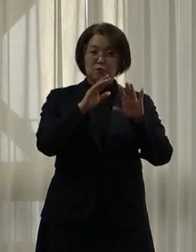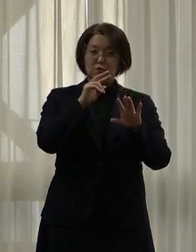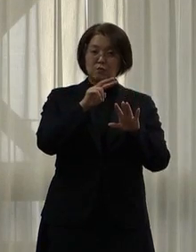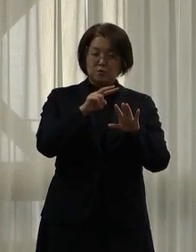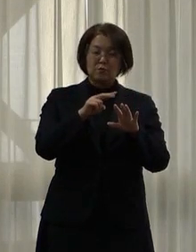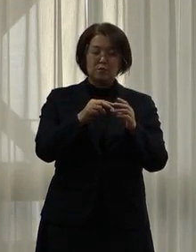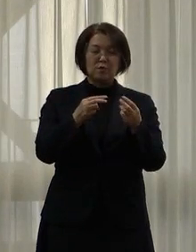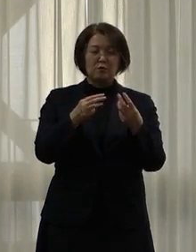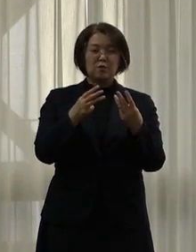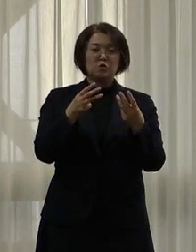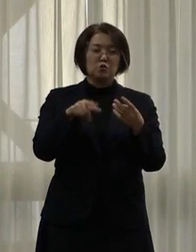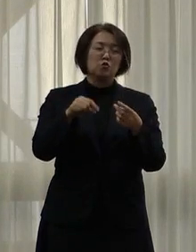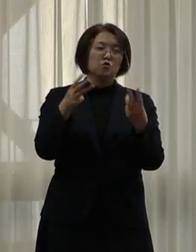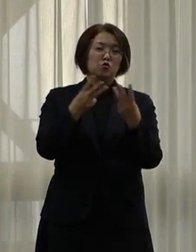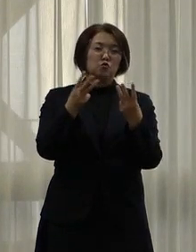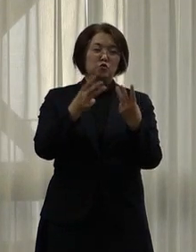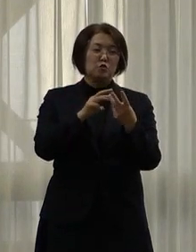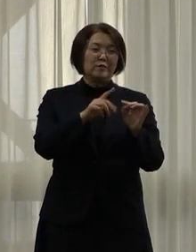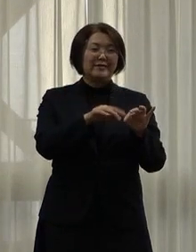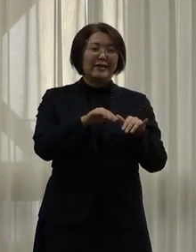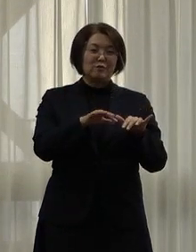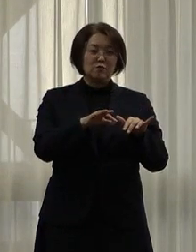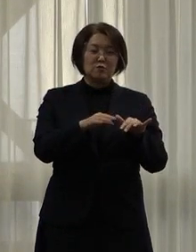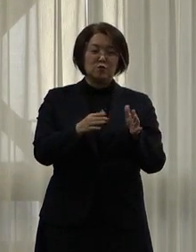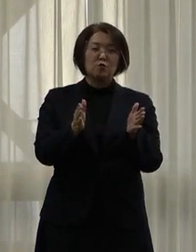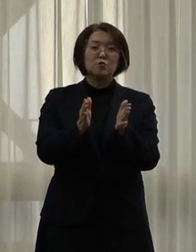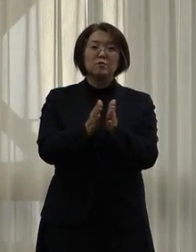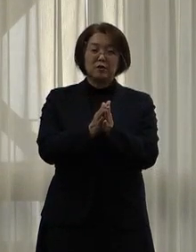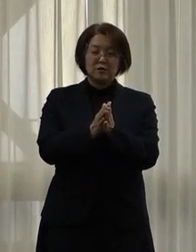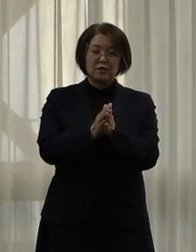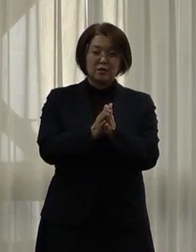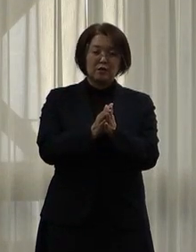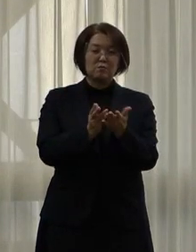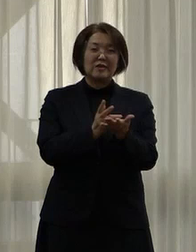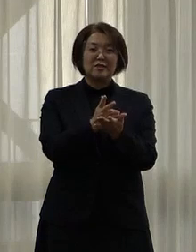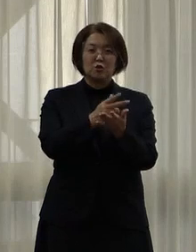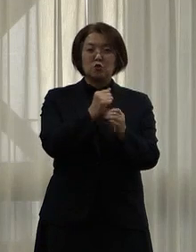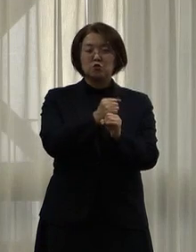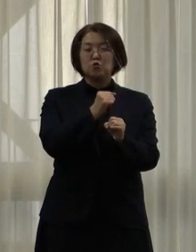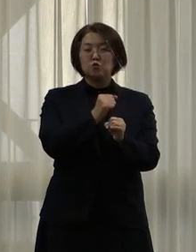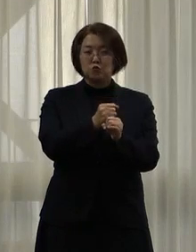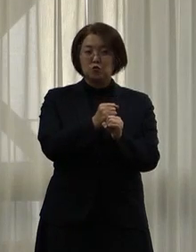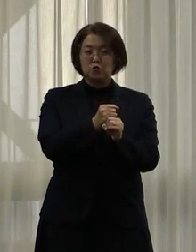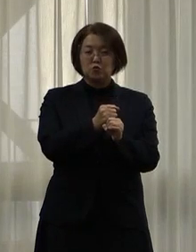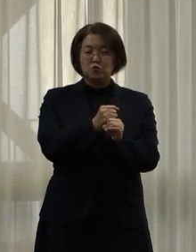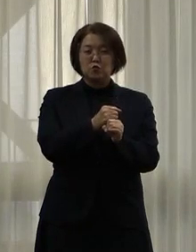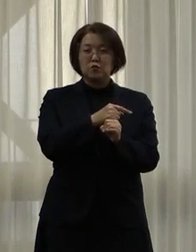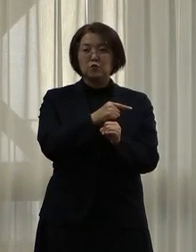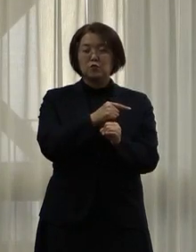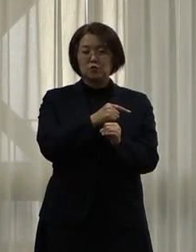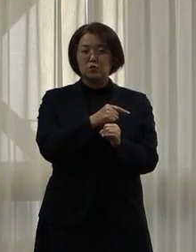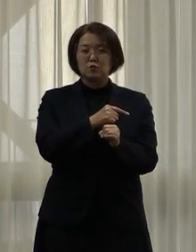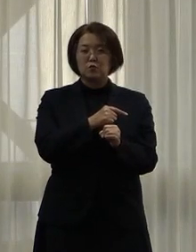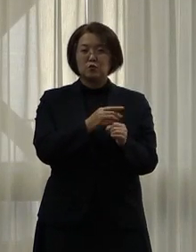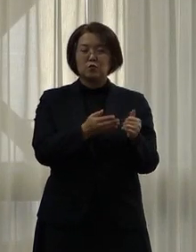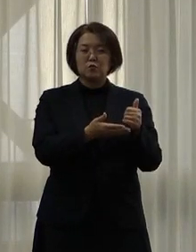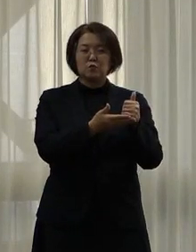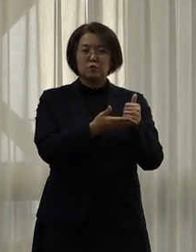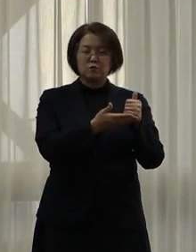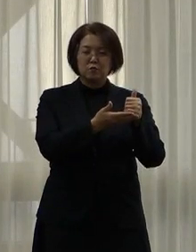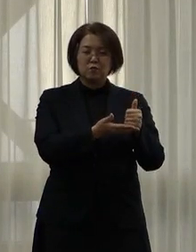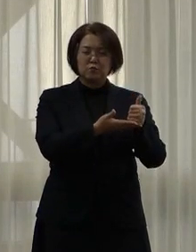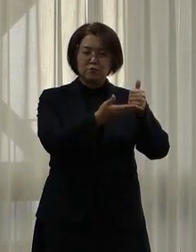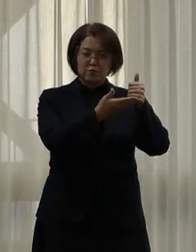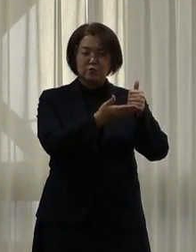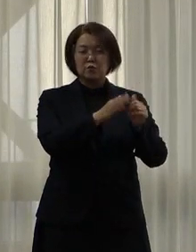なデータと組み合わせながら多分指標を作っていくという作業をに重点を置いているような印象を